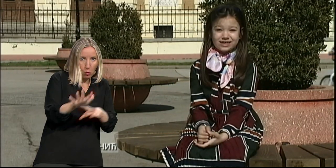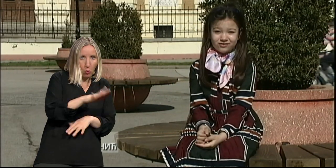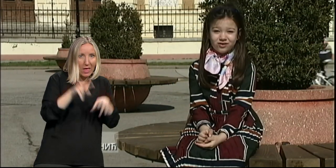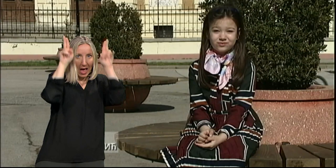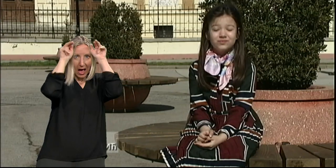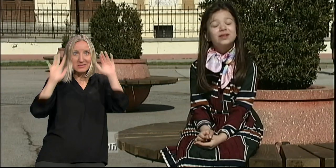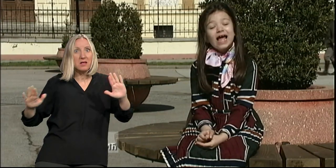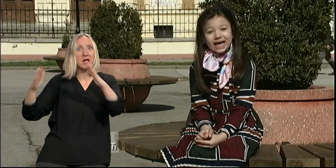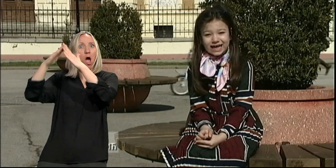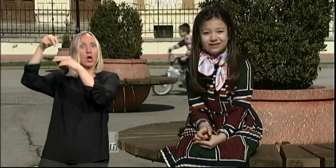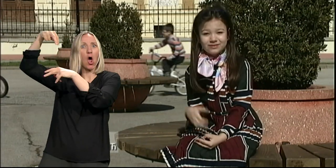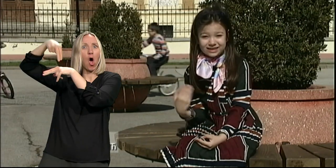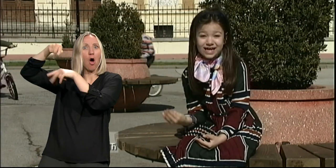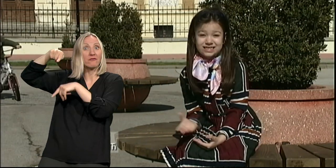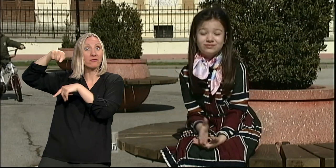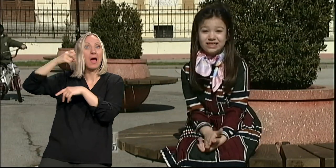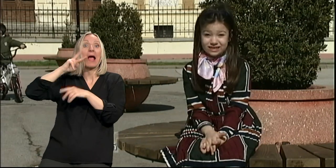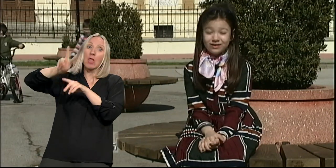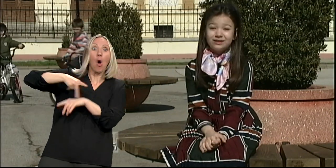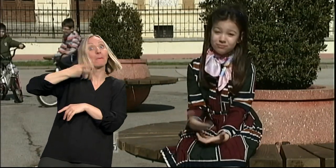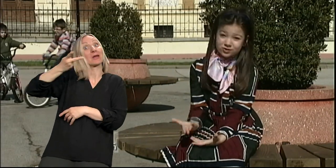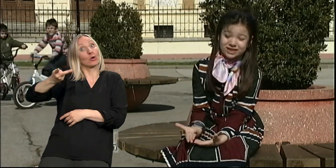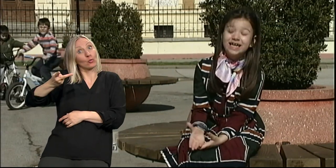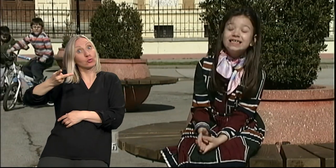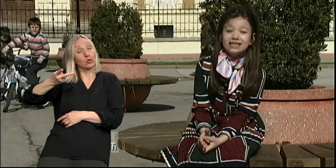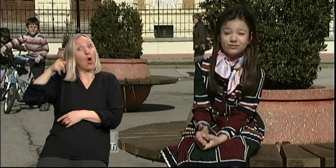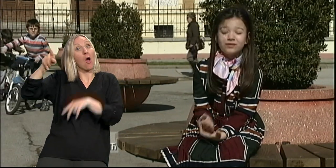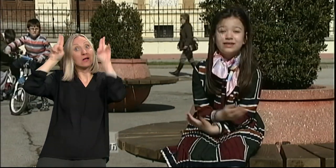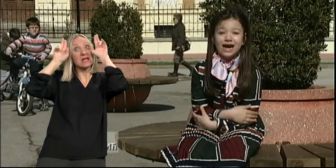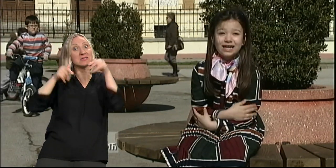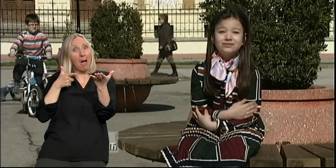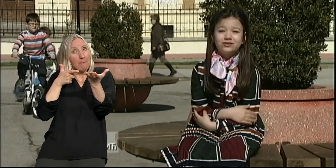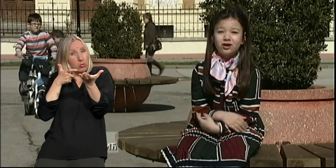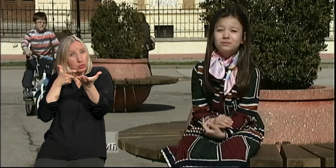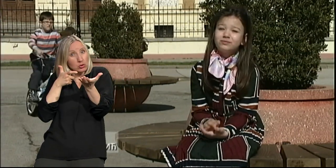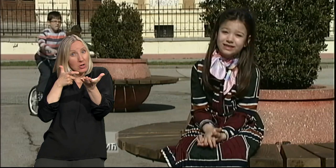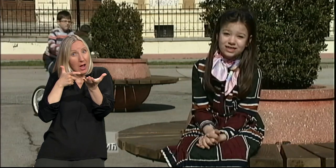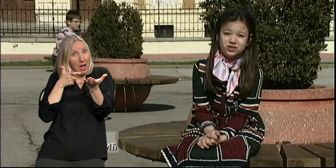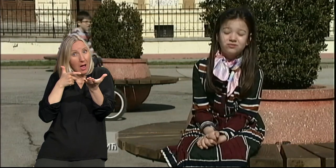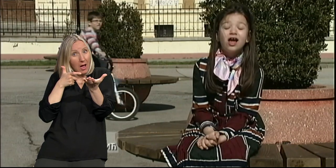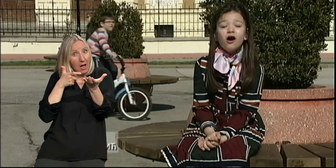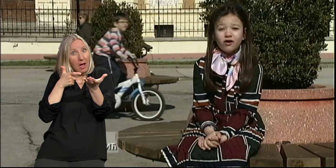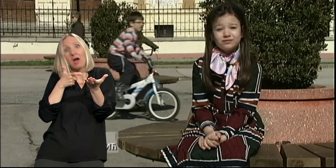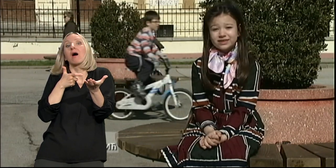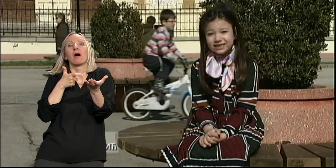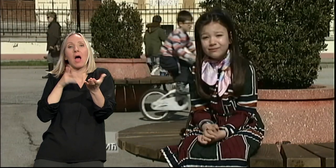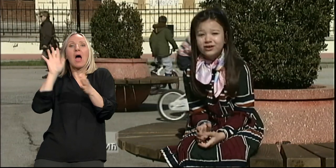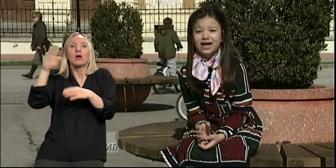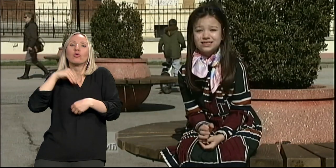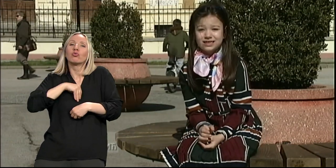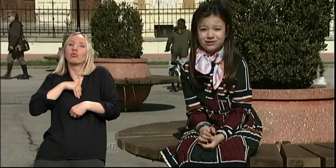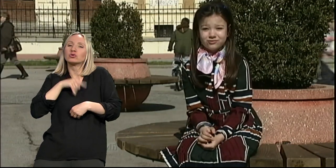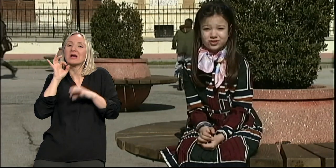zec na krovu. Kada bi zečevi imali puške na svojim narevi toplom zečijom, oni bi